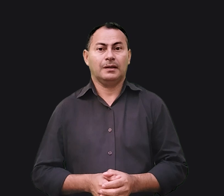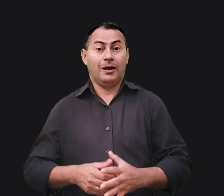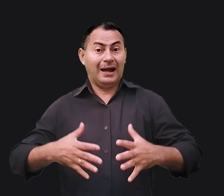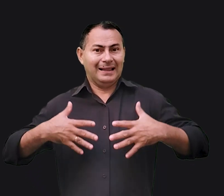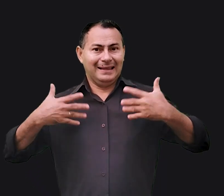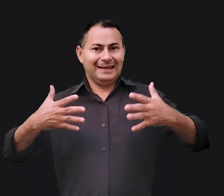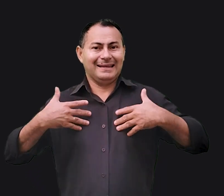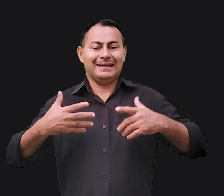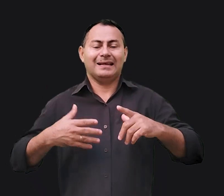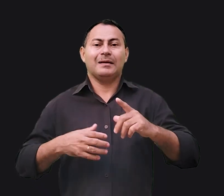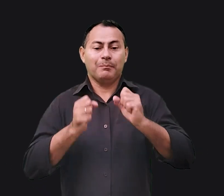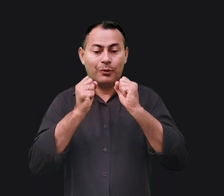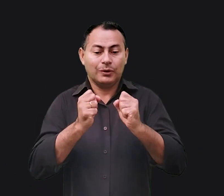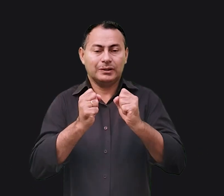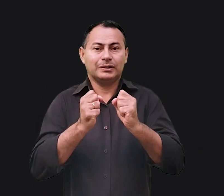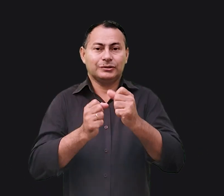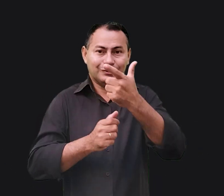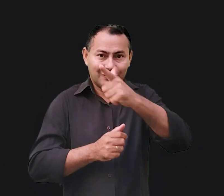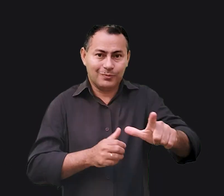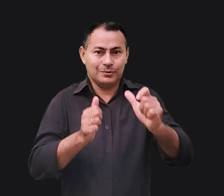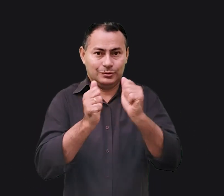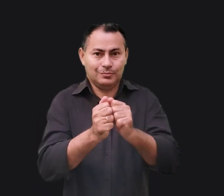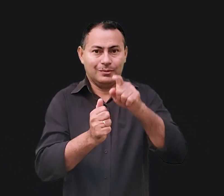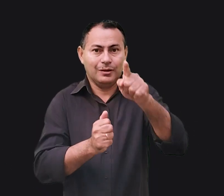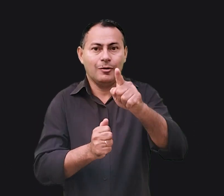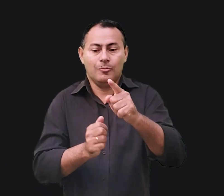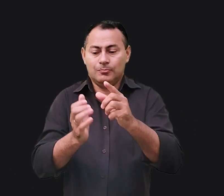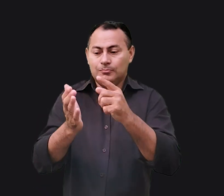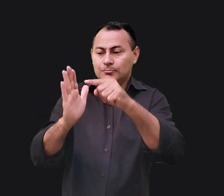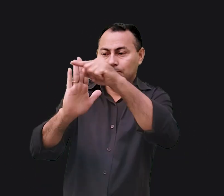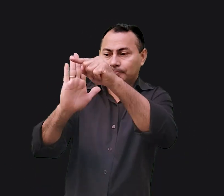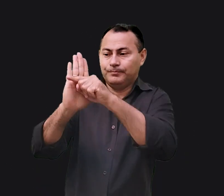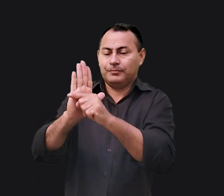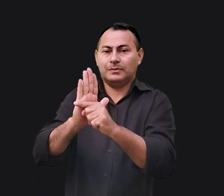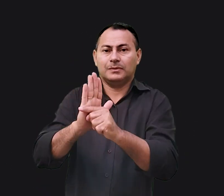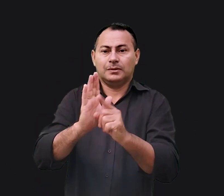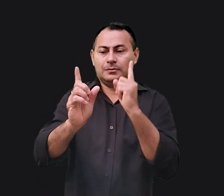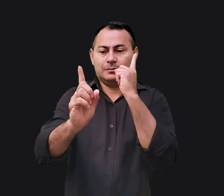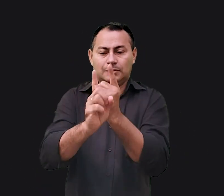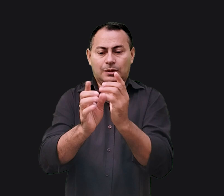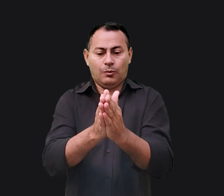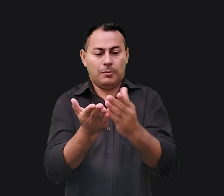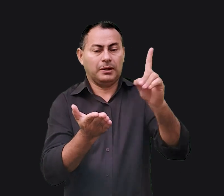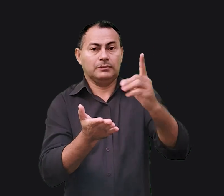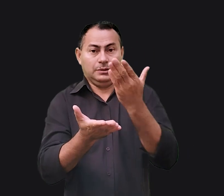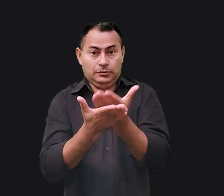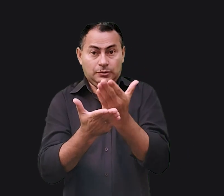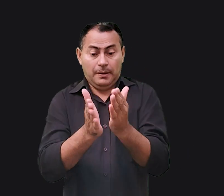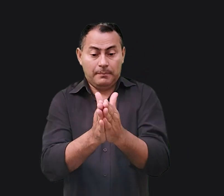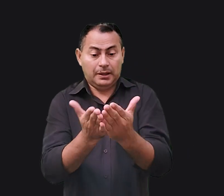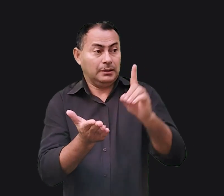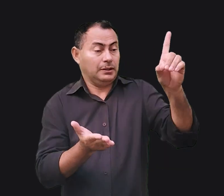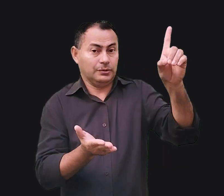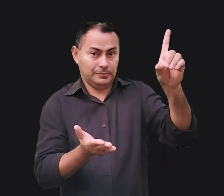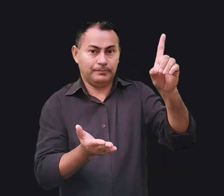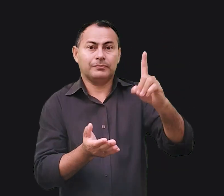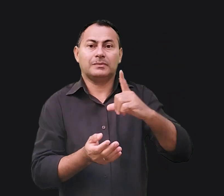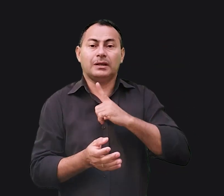É uma alegria muito grande poder estar mais uma vez com você para o programa Encontro com a Palavra. Esse estudo da Palavra de Deus, tenho